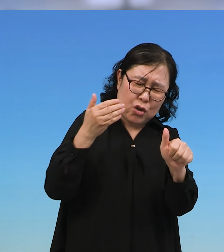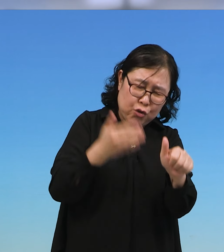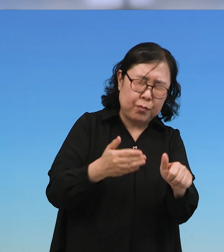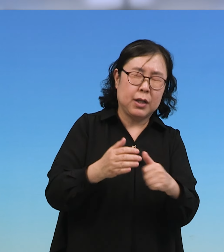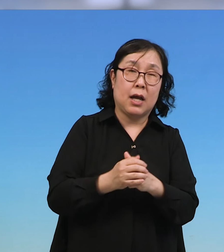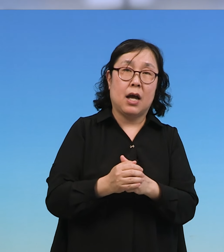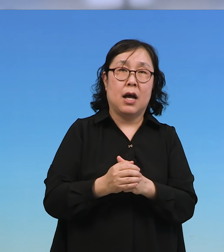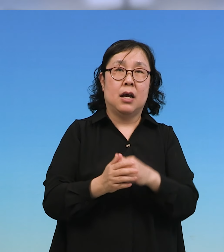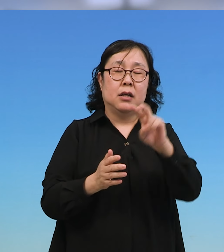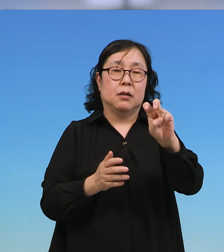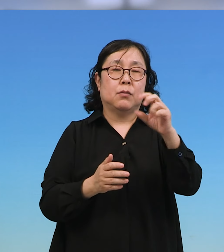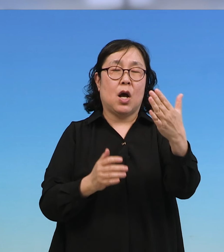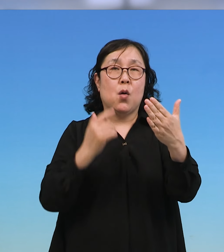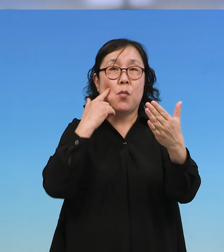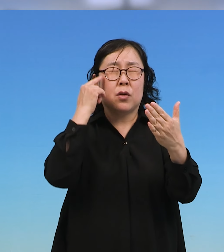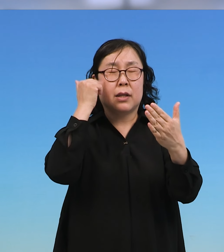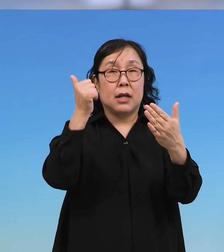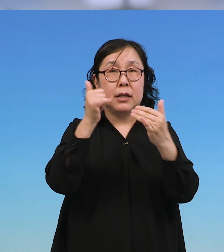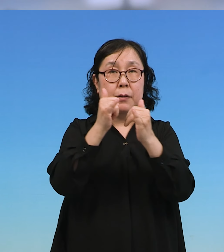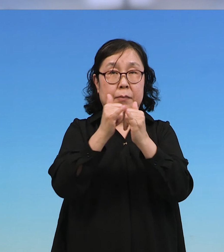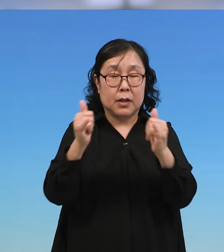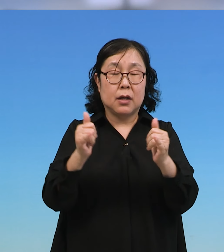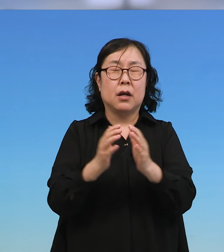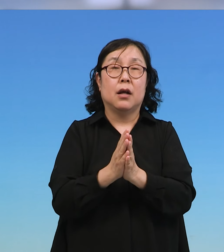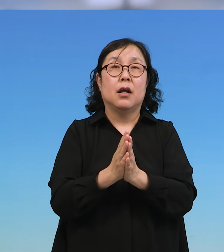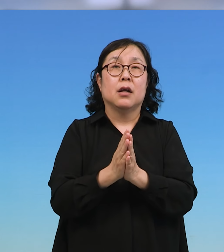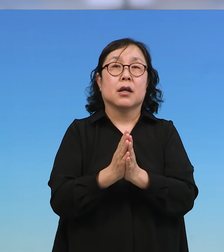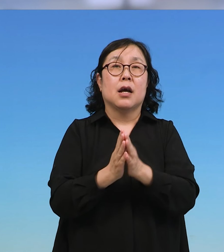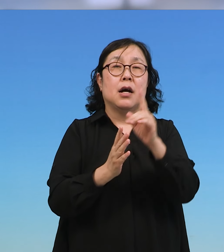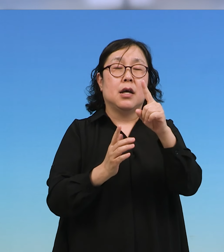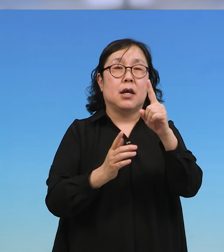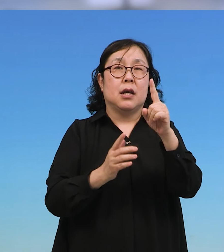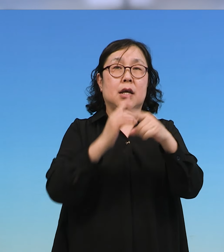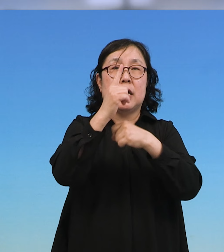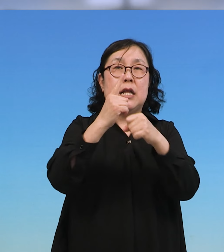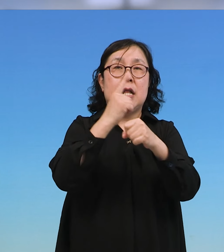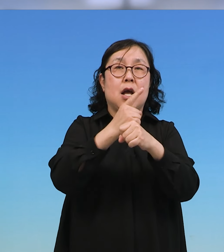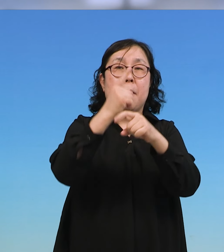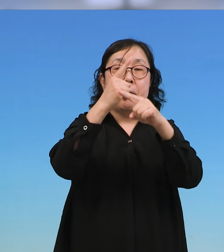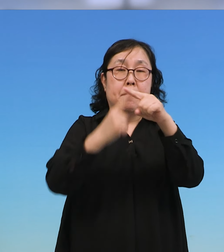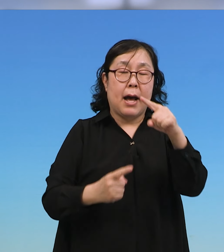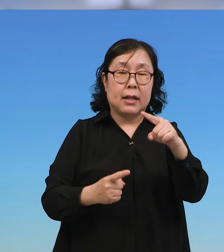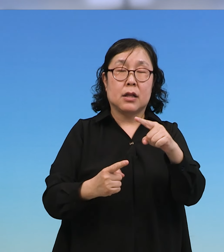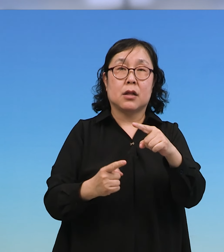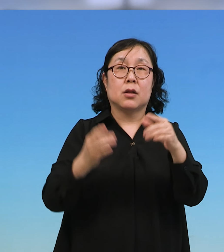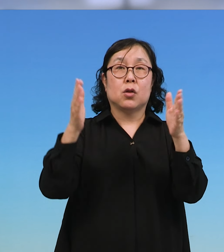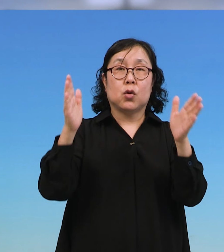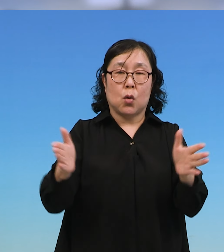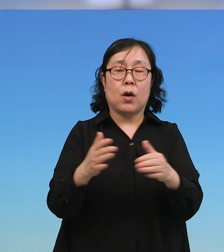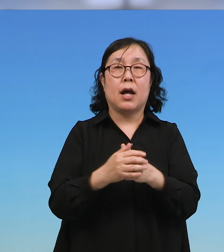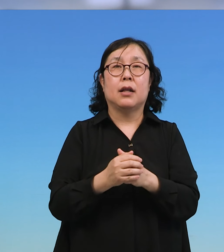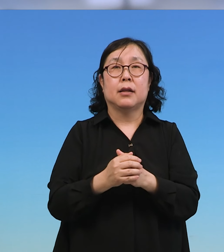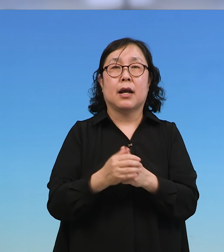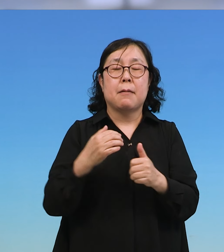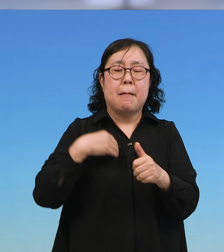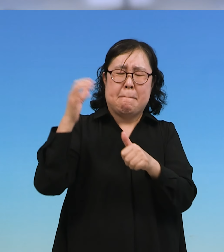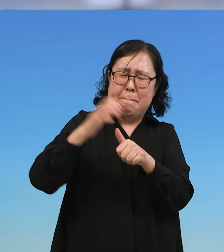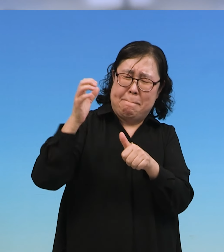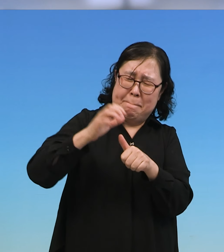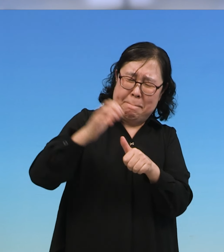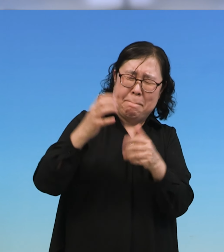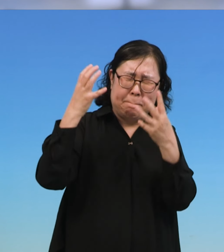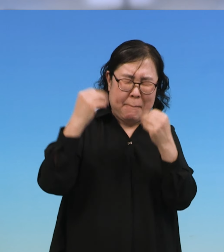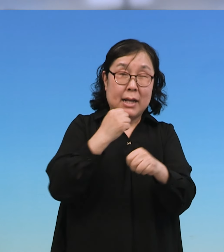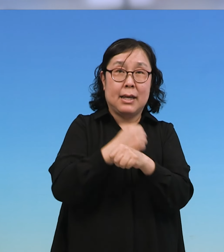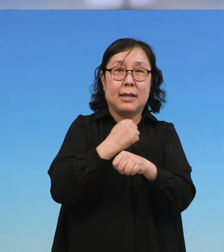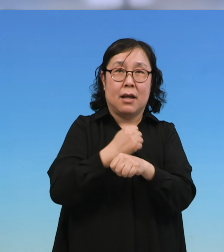목사님들 막 1년 반 동안 막 얼마나 제가 막 잔소리를 많이 했는지, 이제 지금 막 다들 막 이제 막 해방이다 막